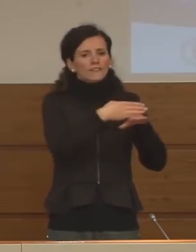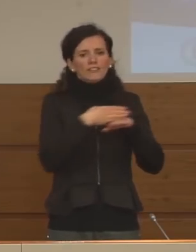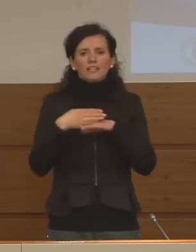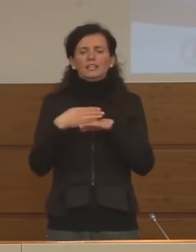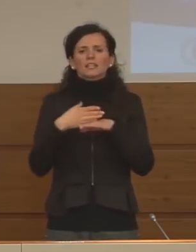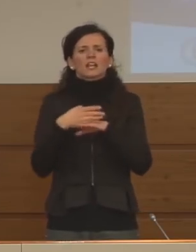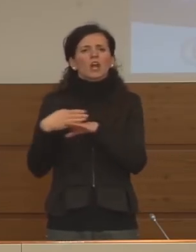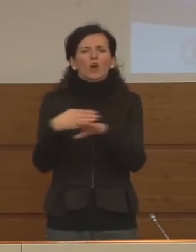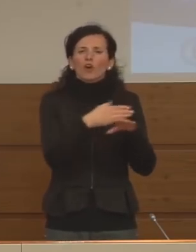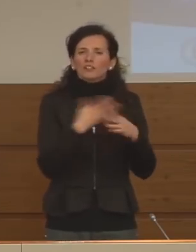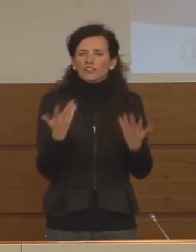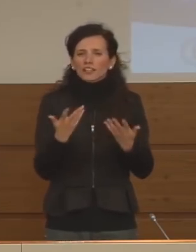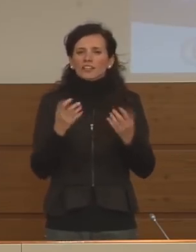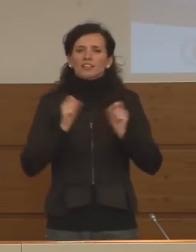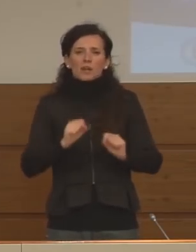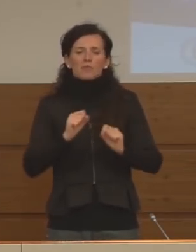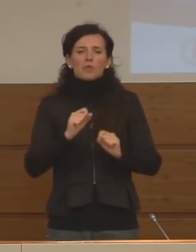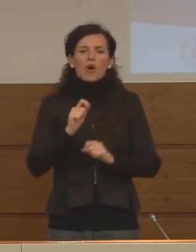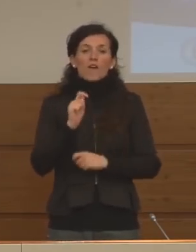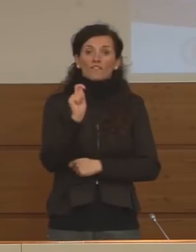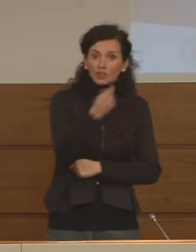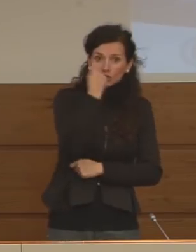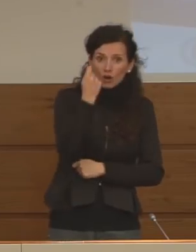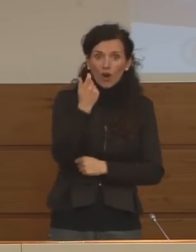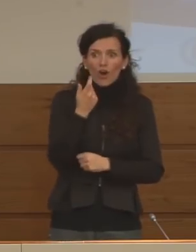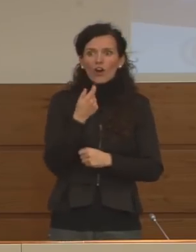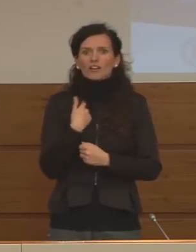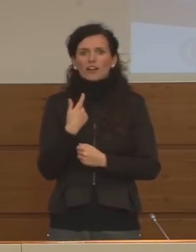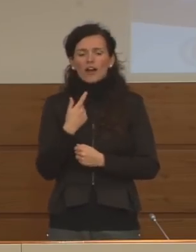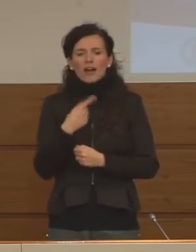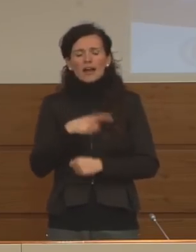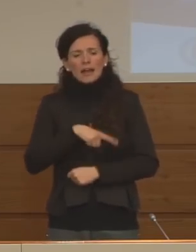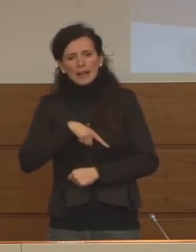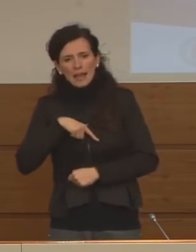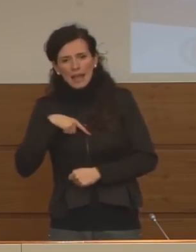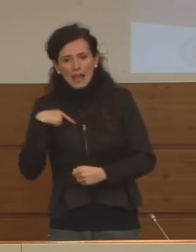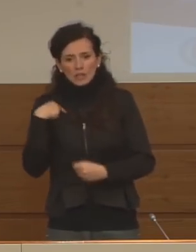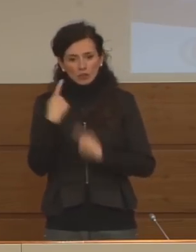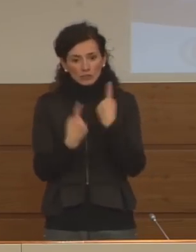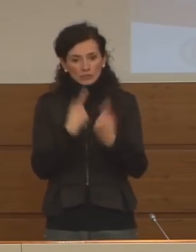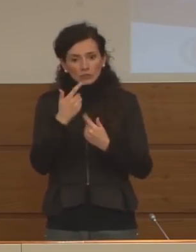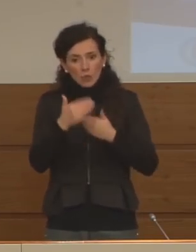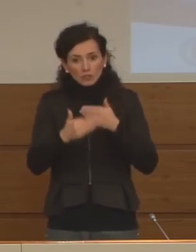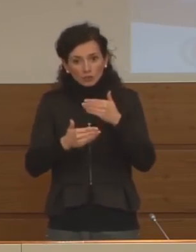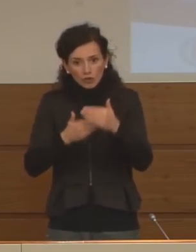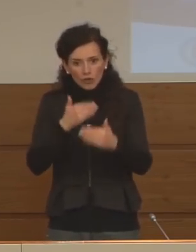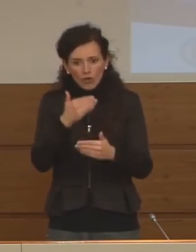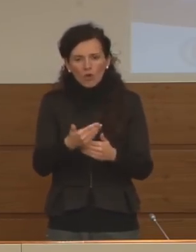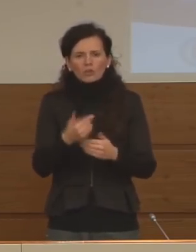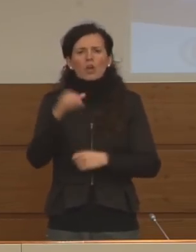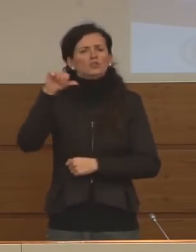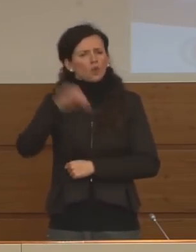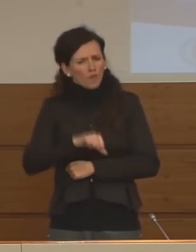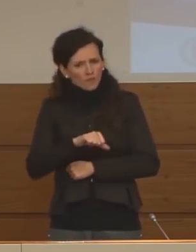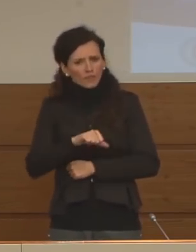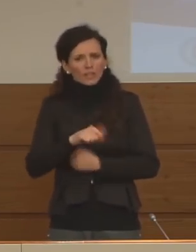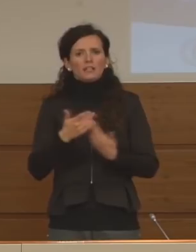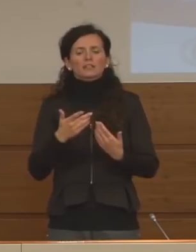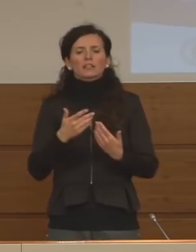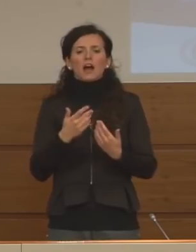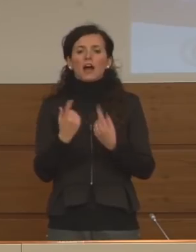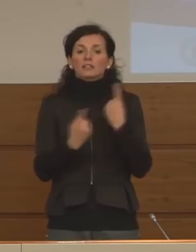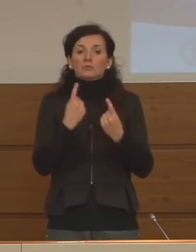vittorie rallentamenti sconfitte e avanzamenti in cui questo